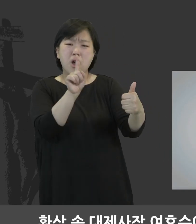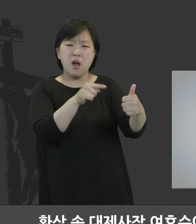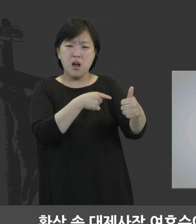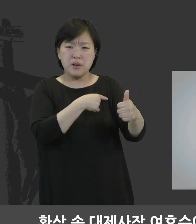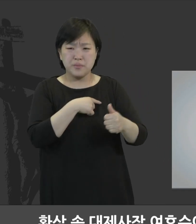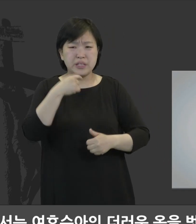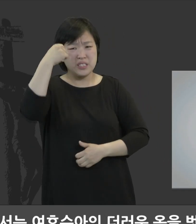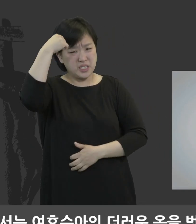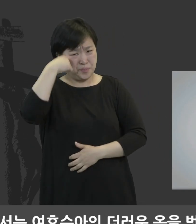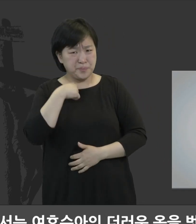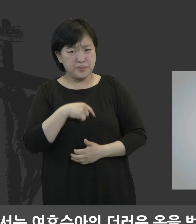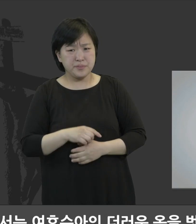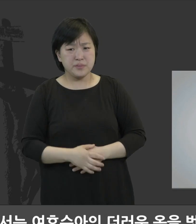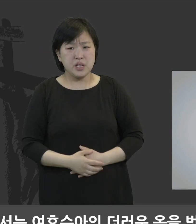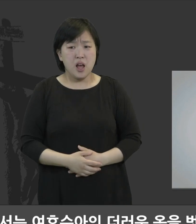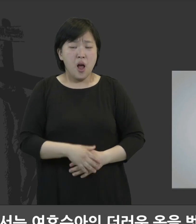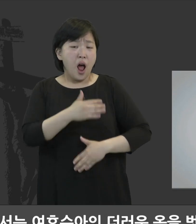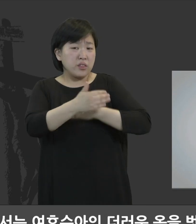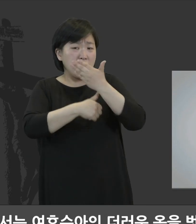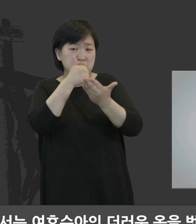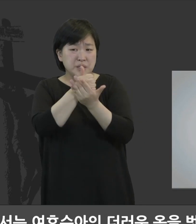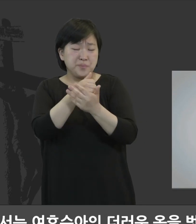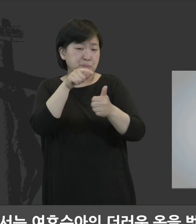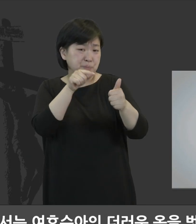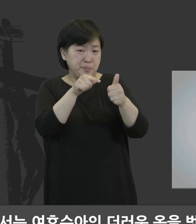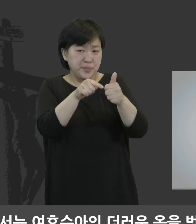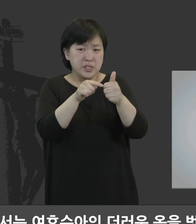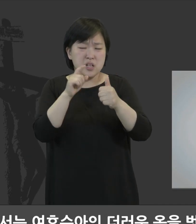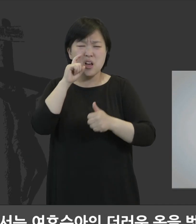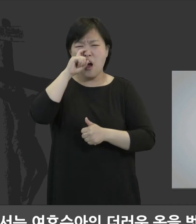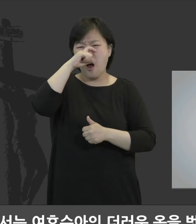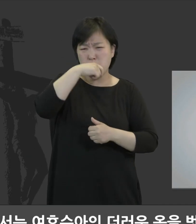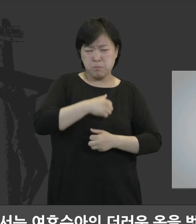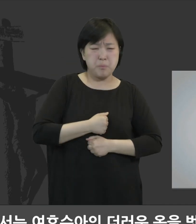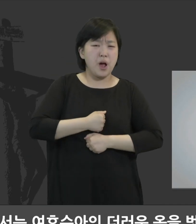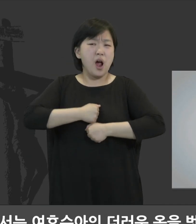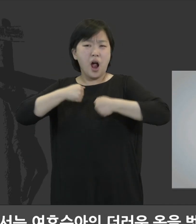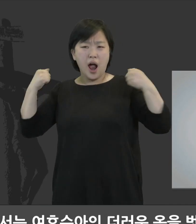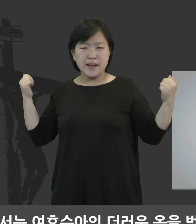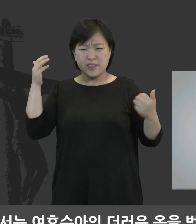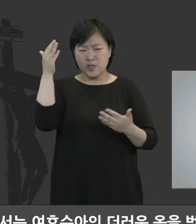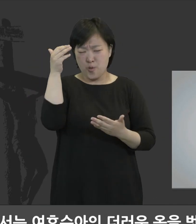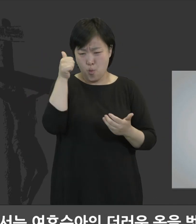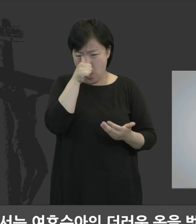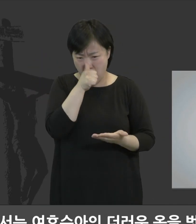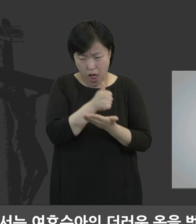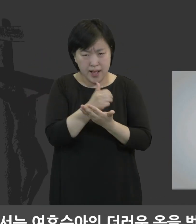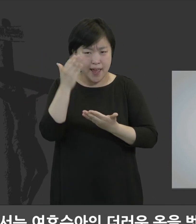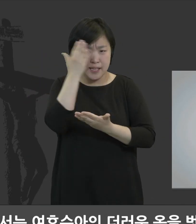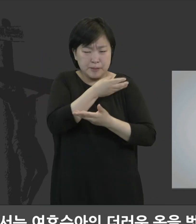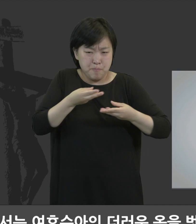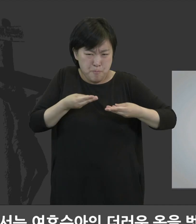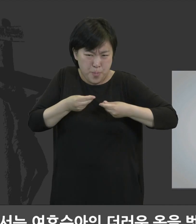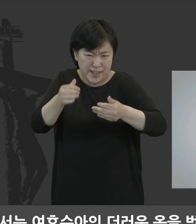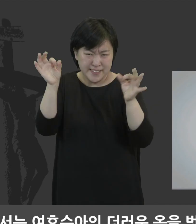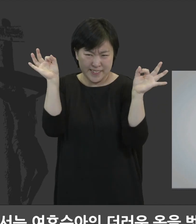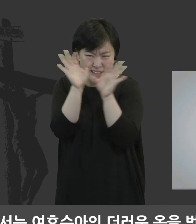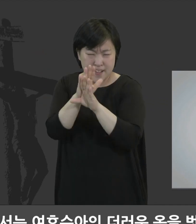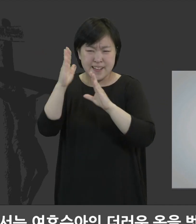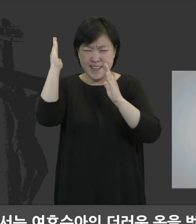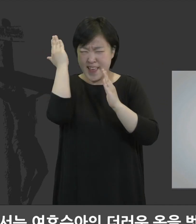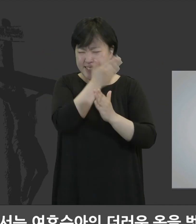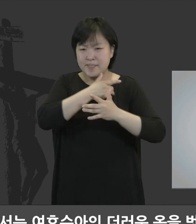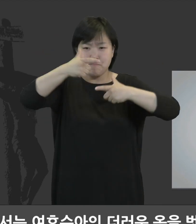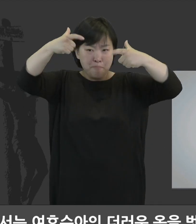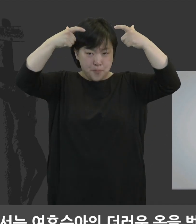보입니다. 하나님께서는 여호수아의 더러운 옷을 벗기며 그의 죄악을 제거하시고 그에게